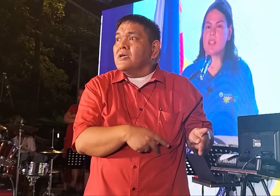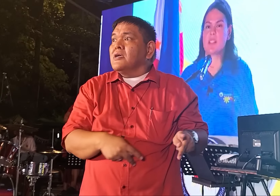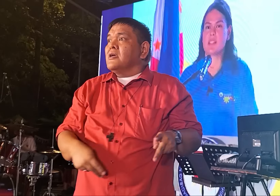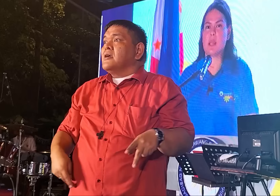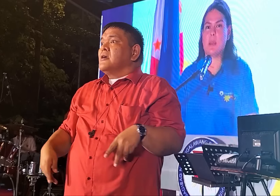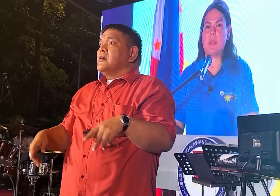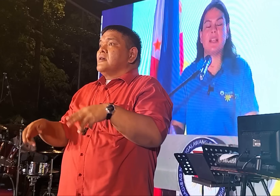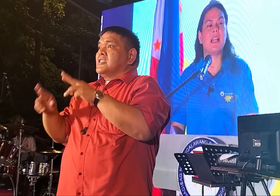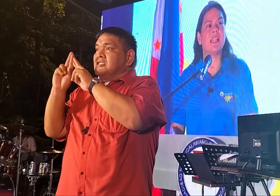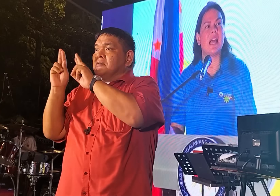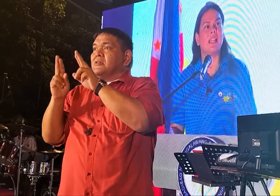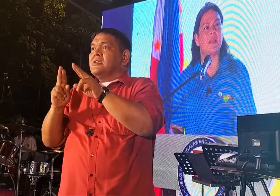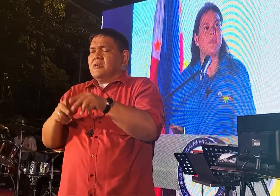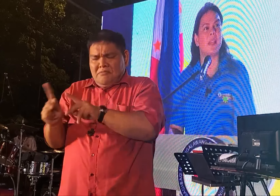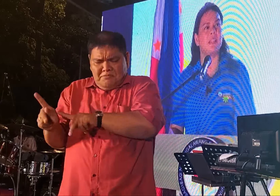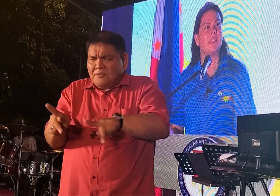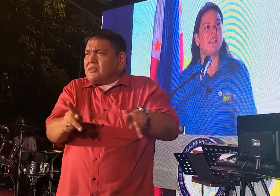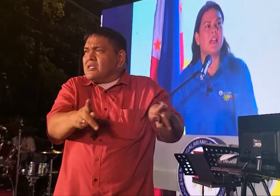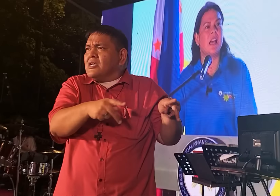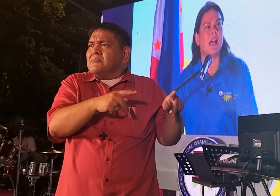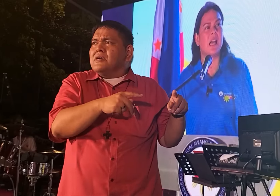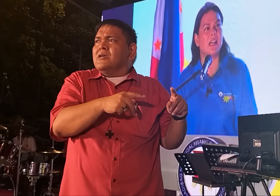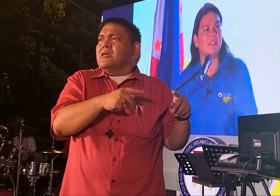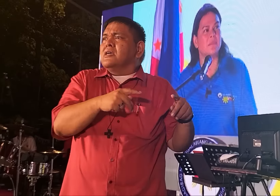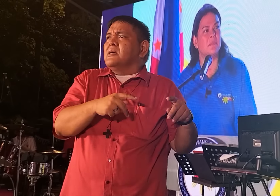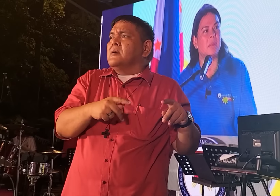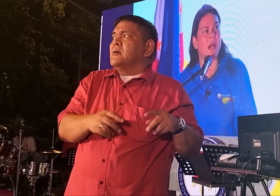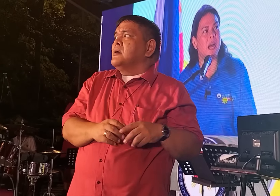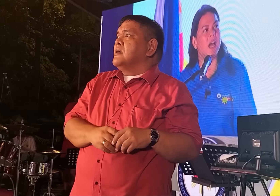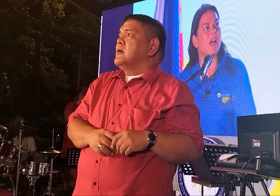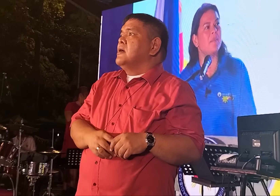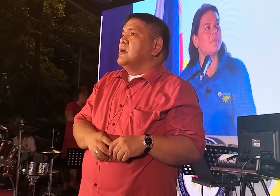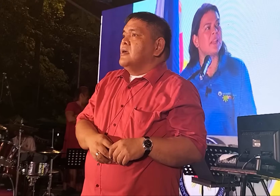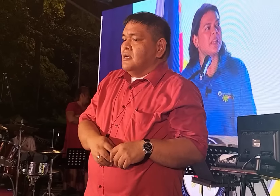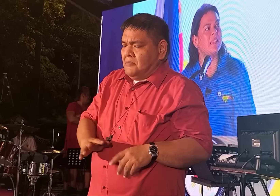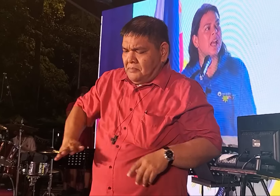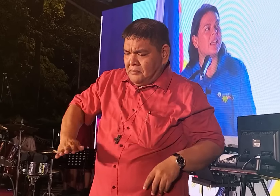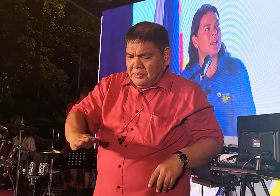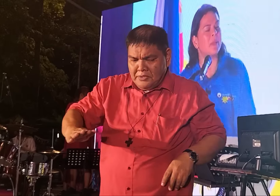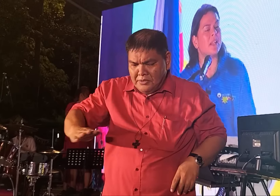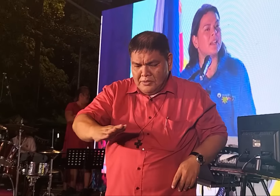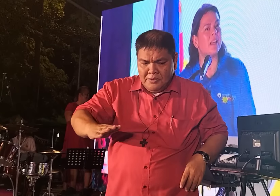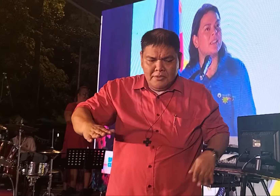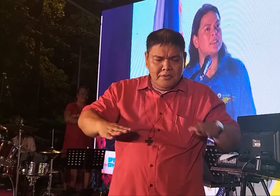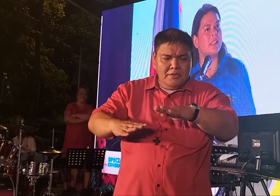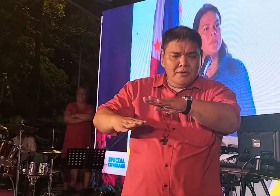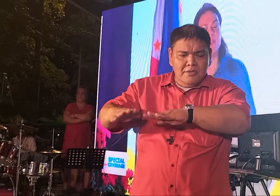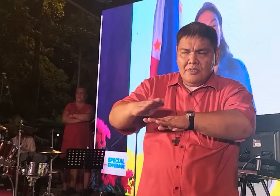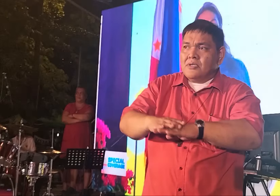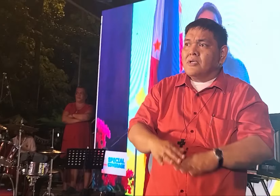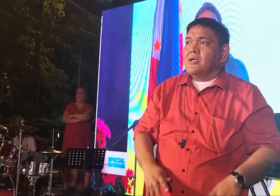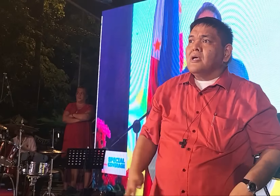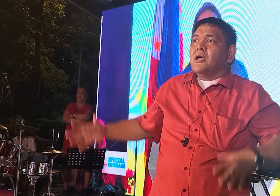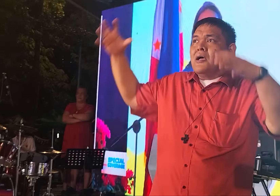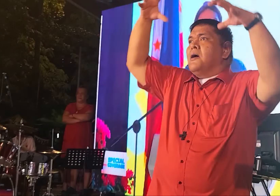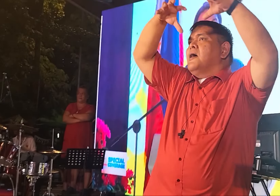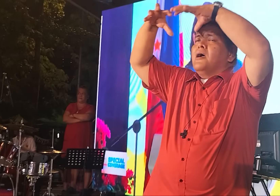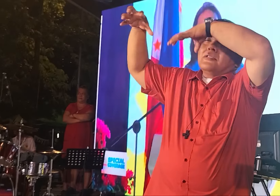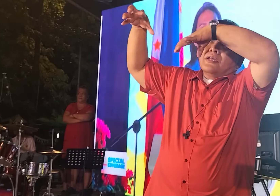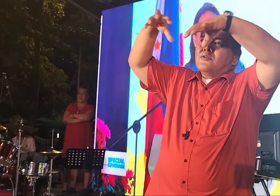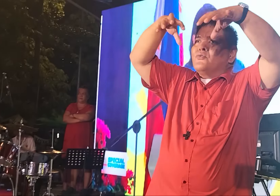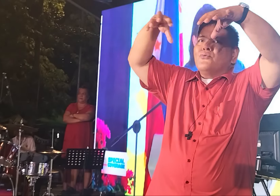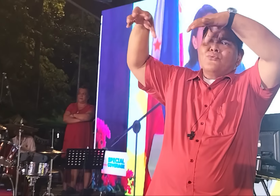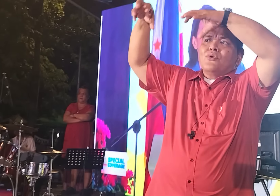disaster response. Pinaghandaan namin ang baha, pinaghandaan namin ang diluvio